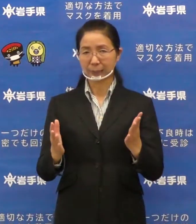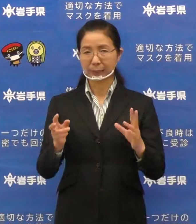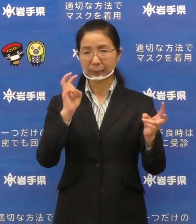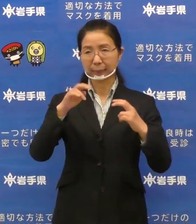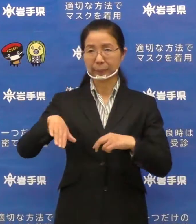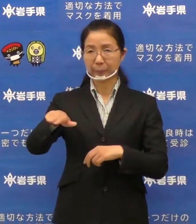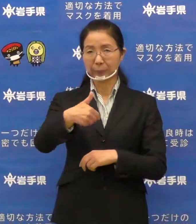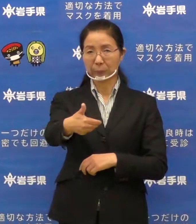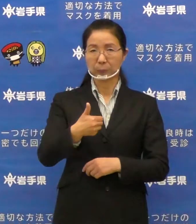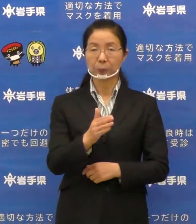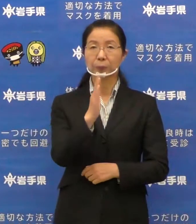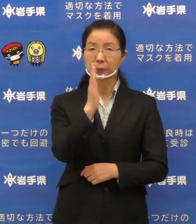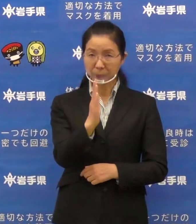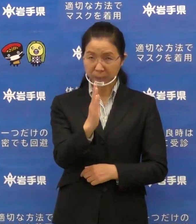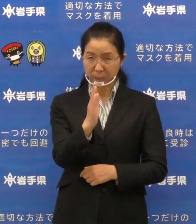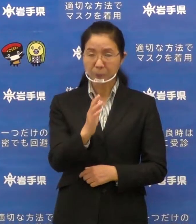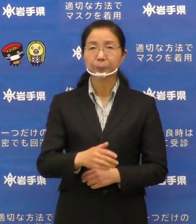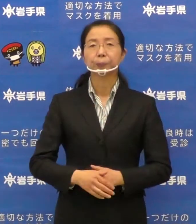します。